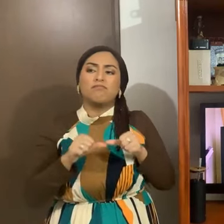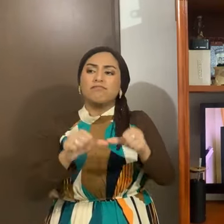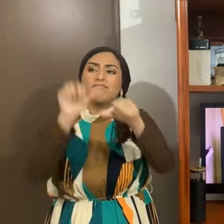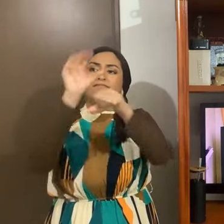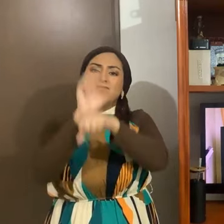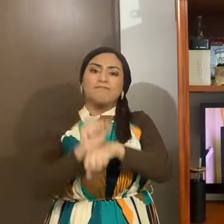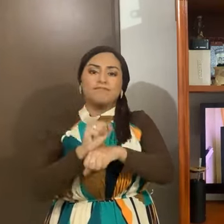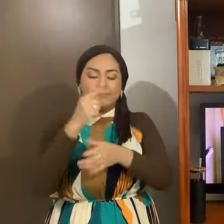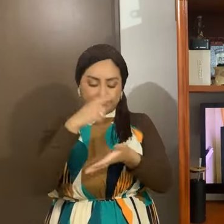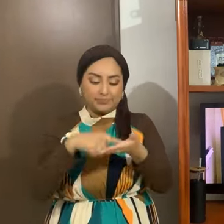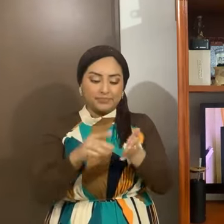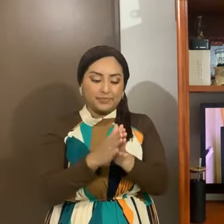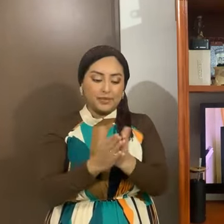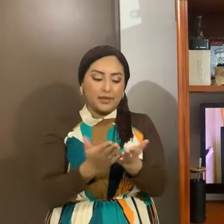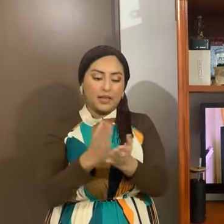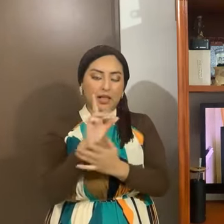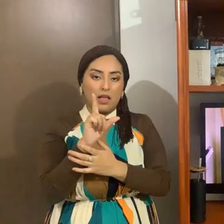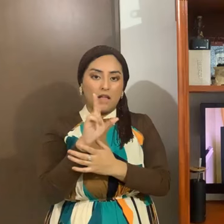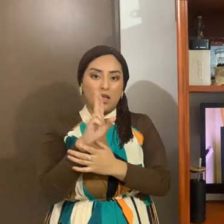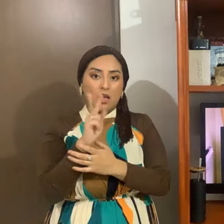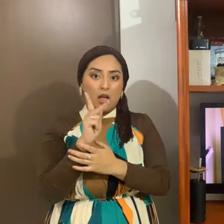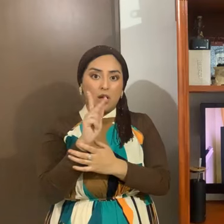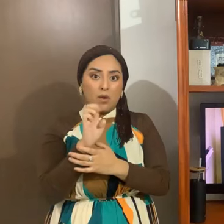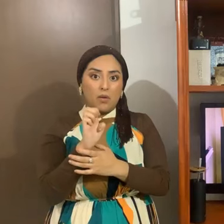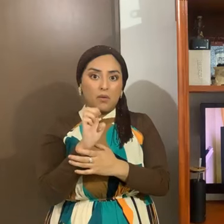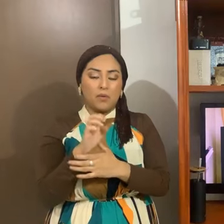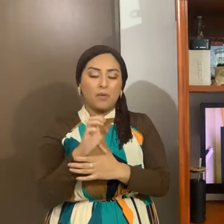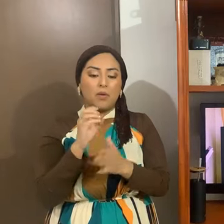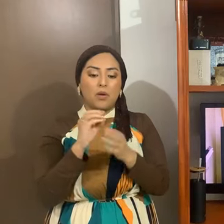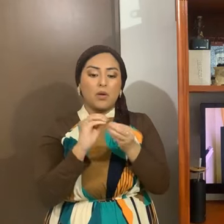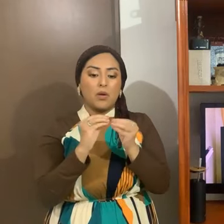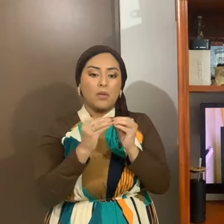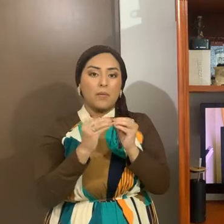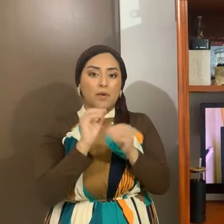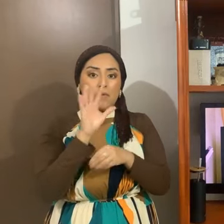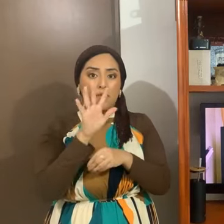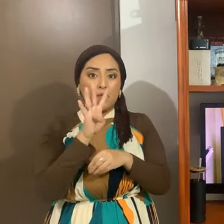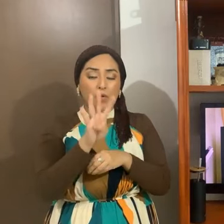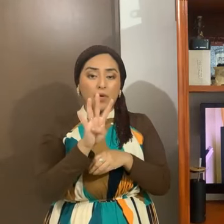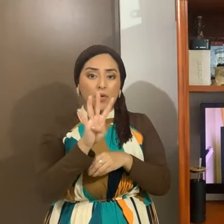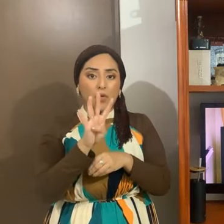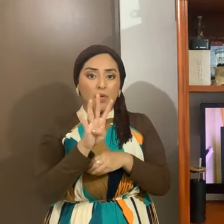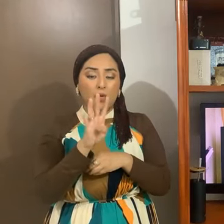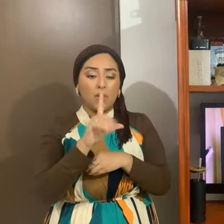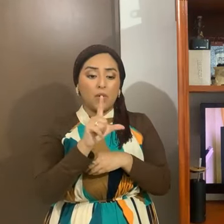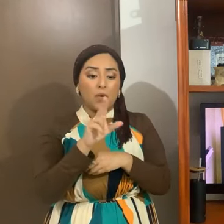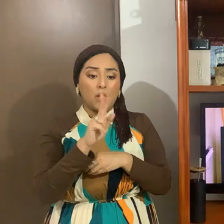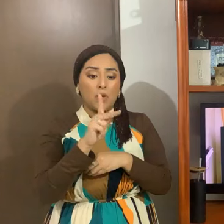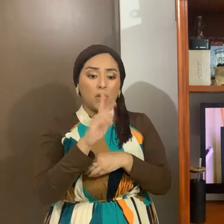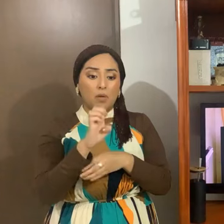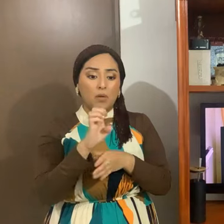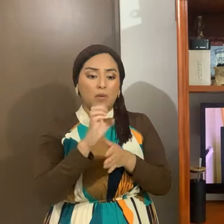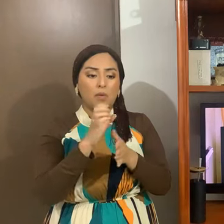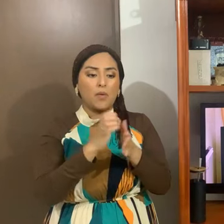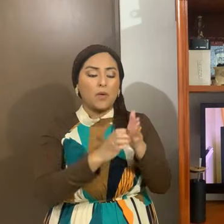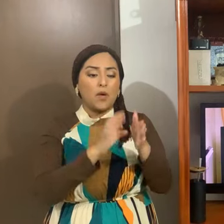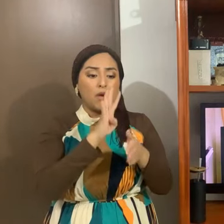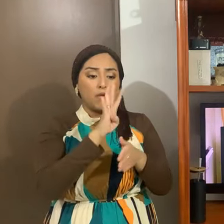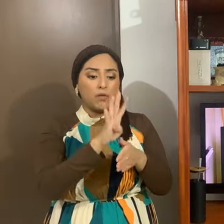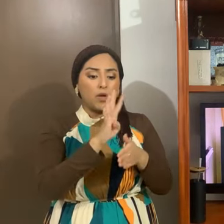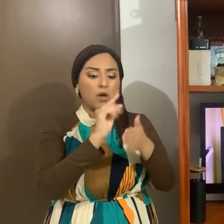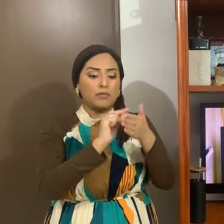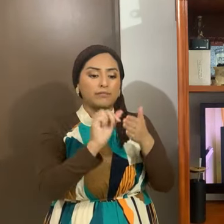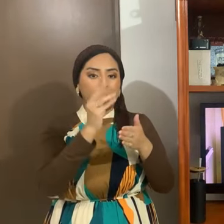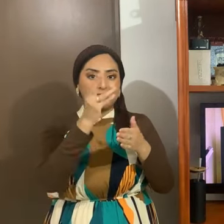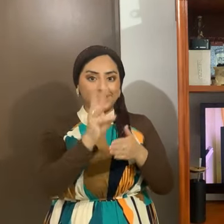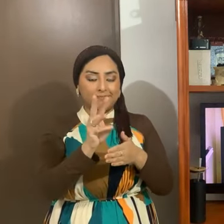ver Lucas, vamos a abrir nuestra Biblia en Lucas 4. Lucas 4, verso 16. Lucas,